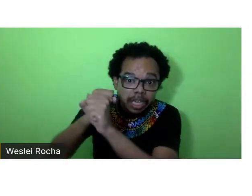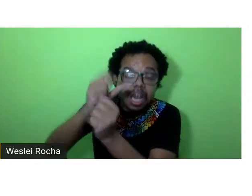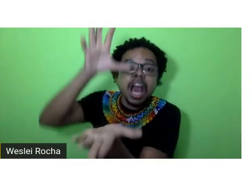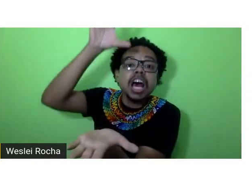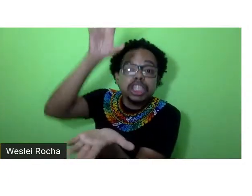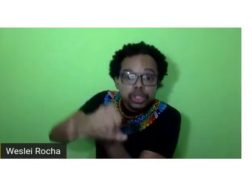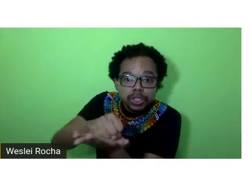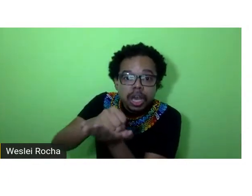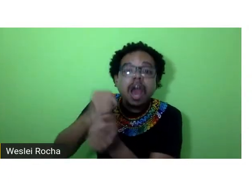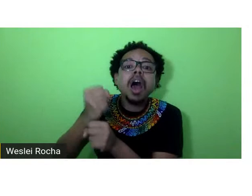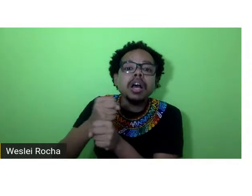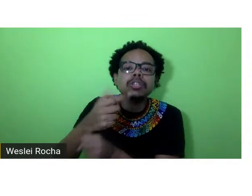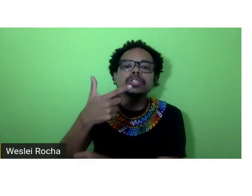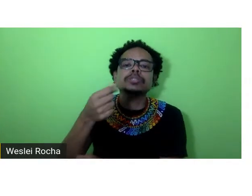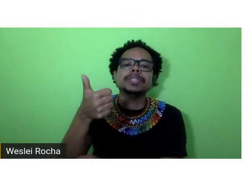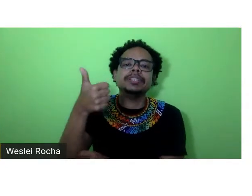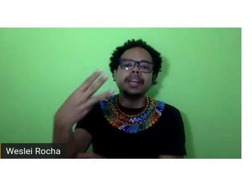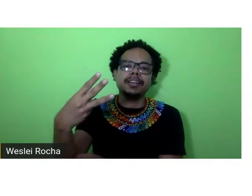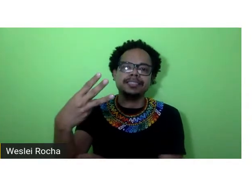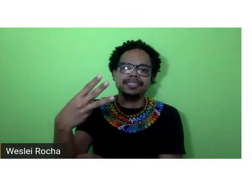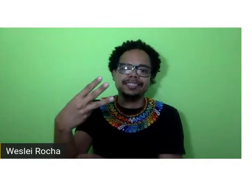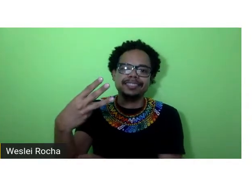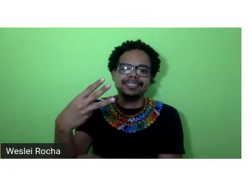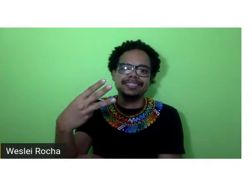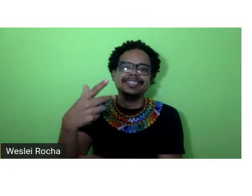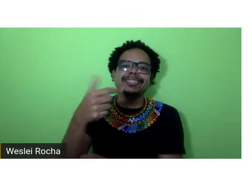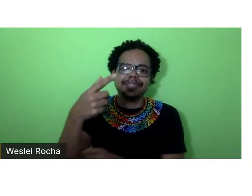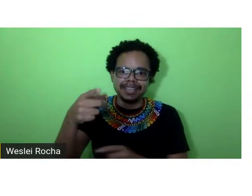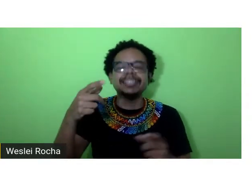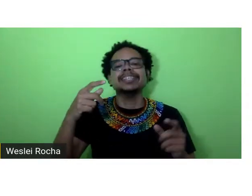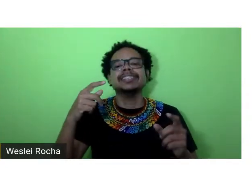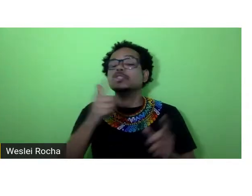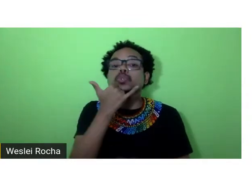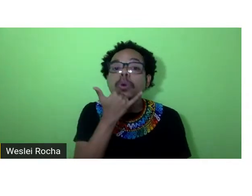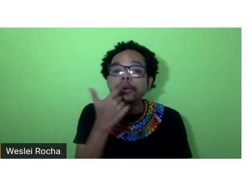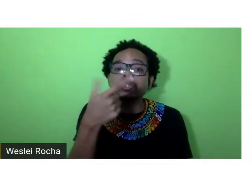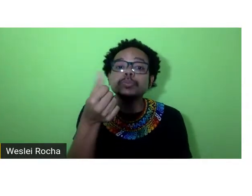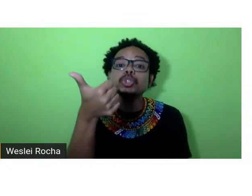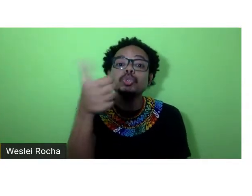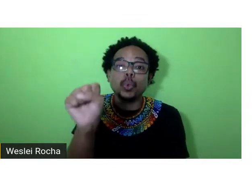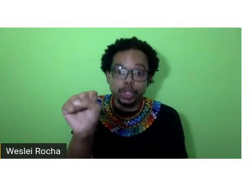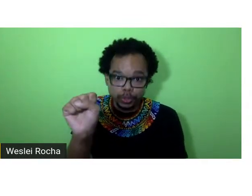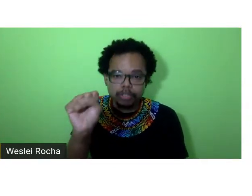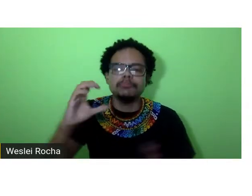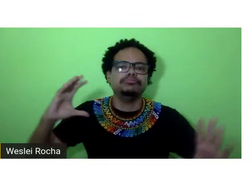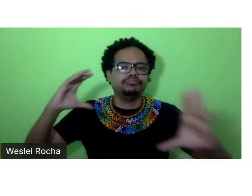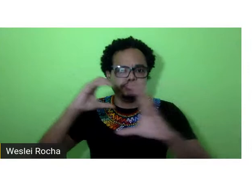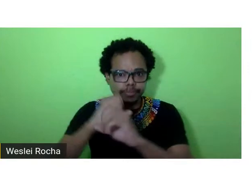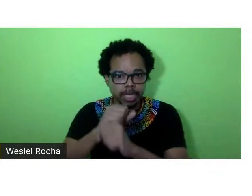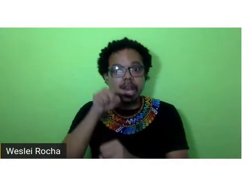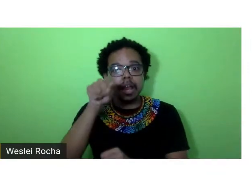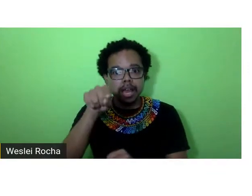é e fica criticando e tiveram diversos registros em